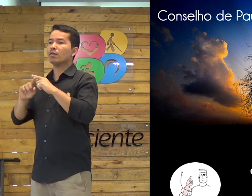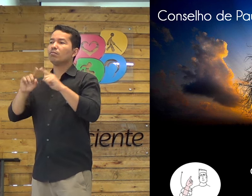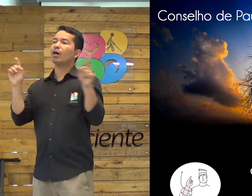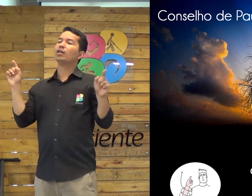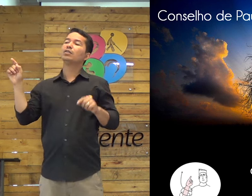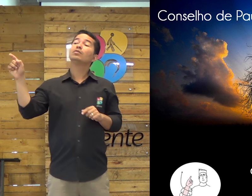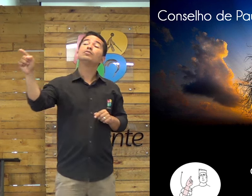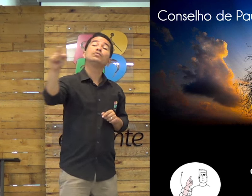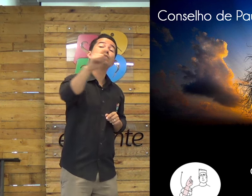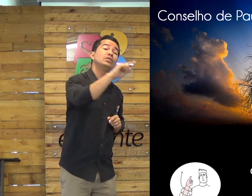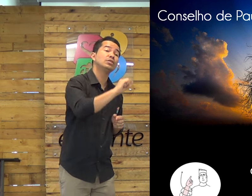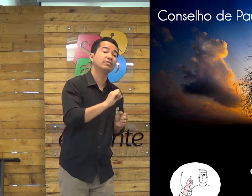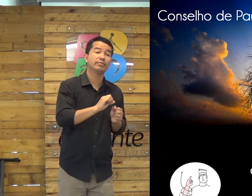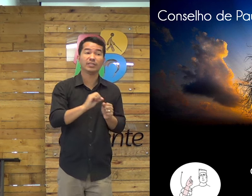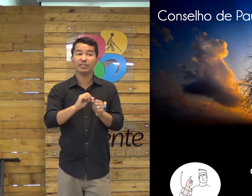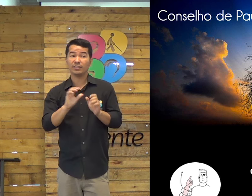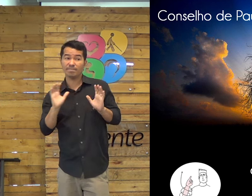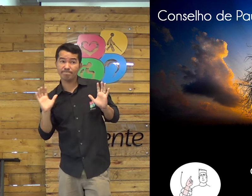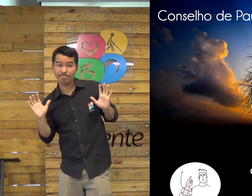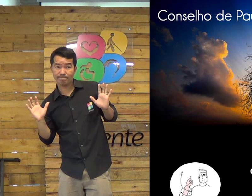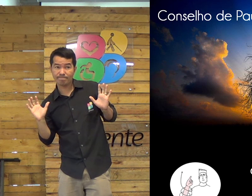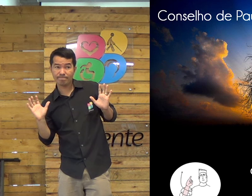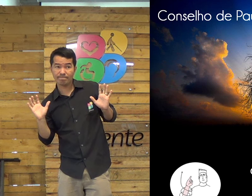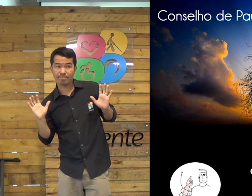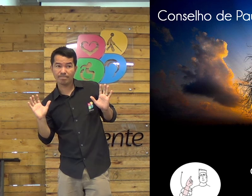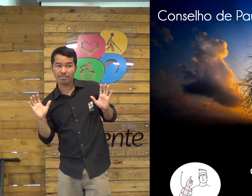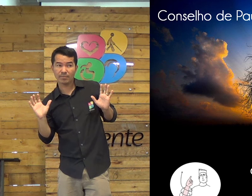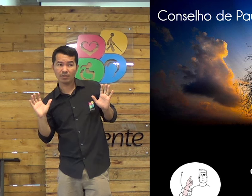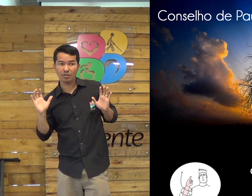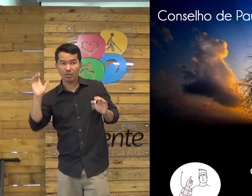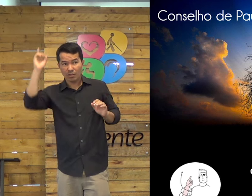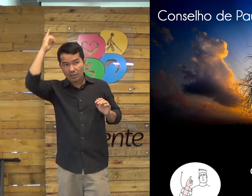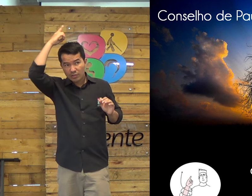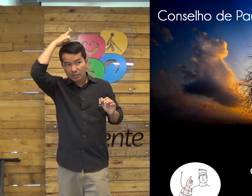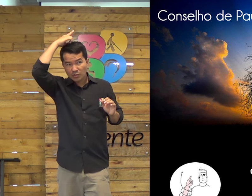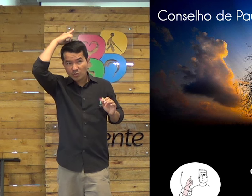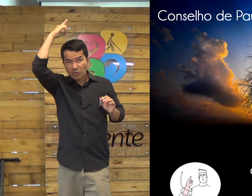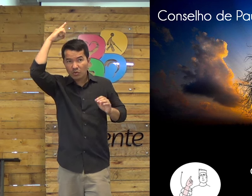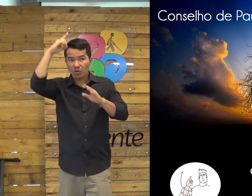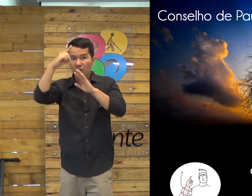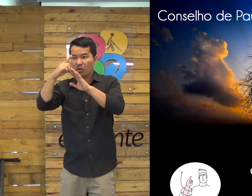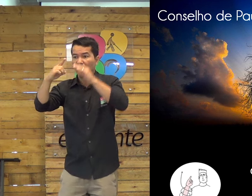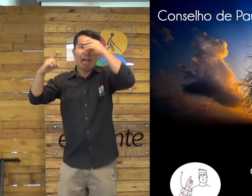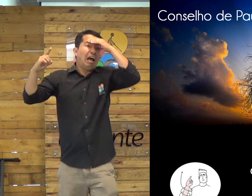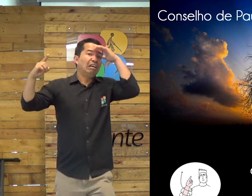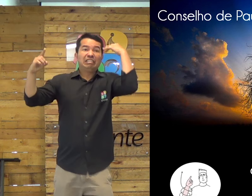2. Mas e vocês? O que vocês fazem com esses dons?